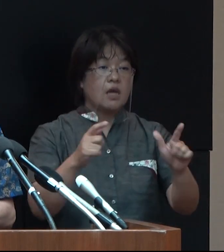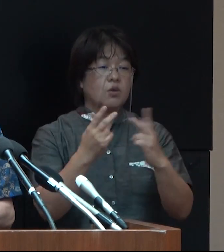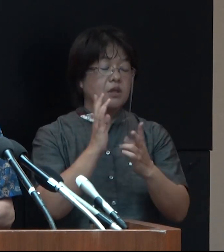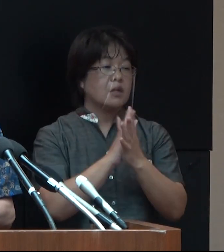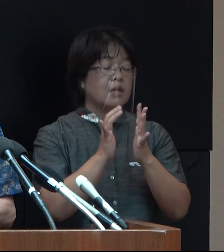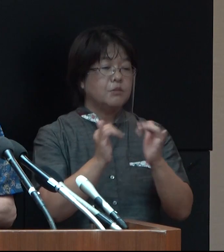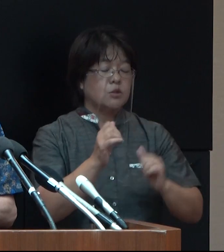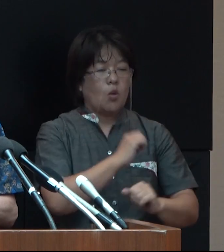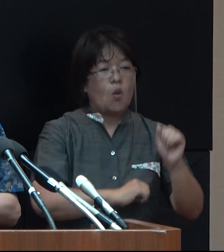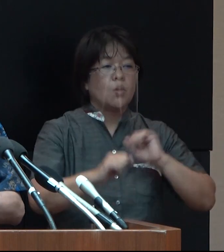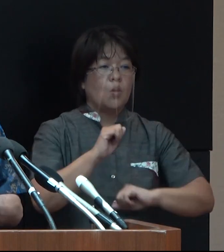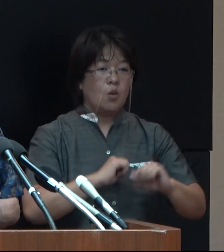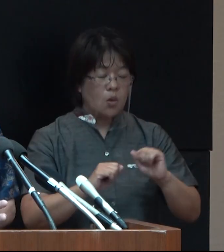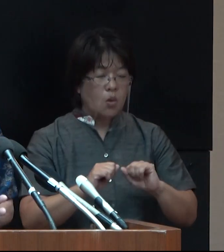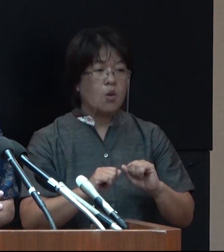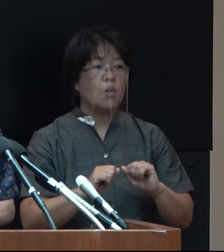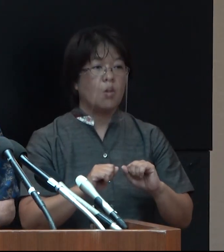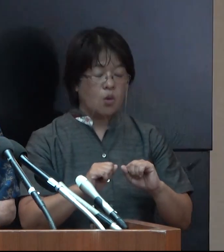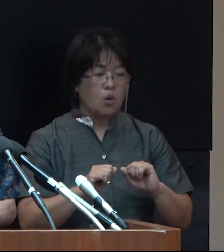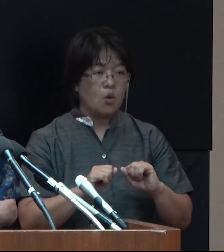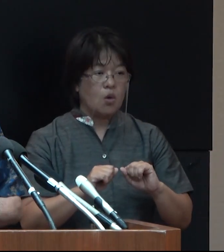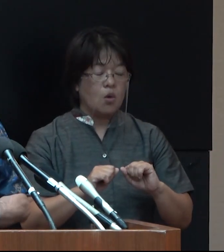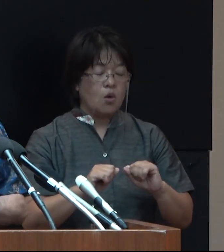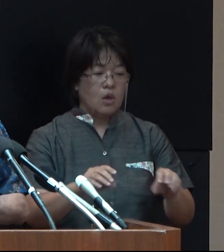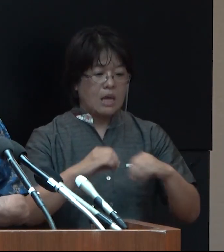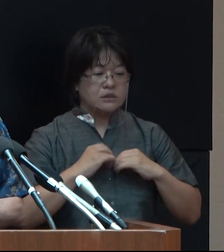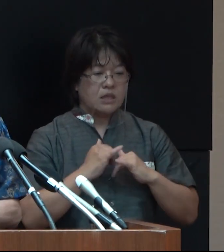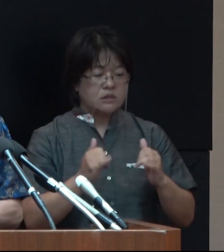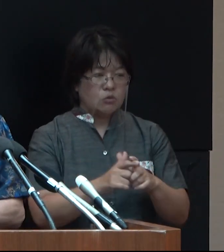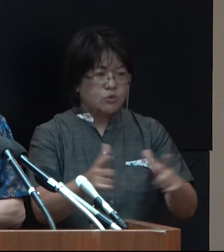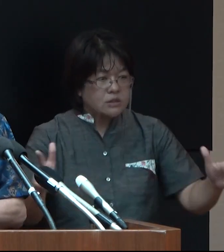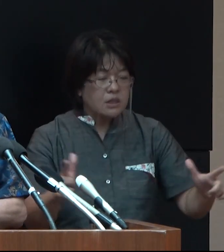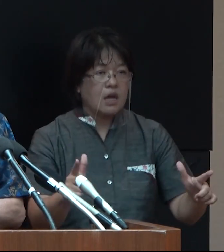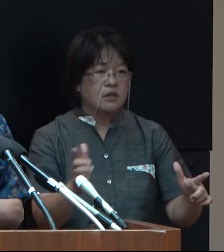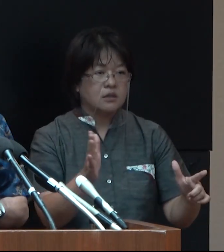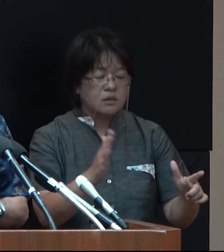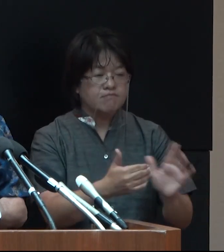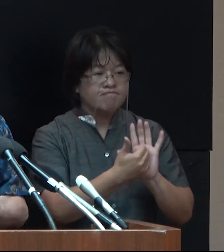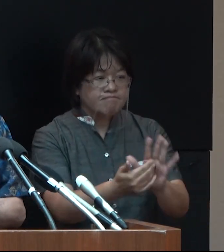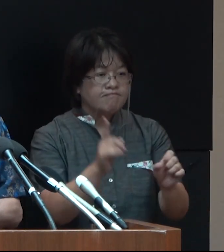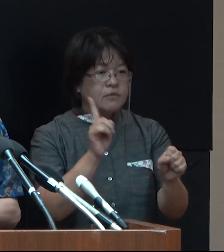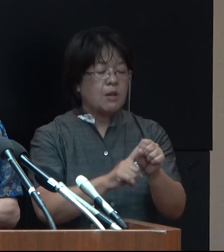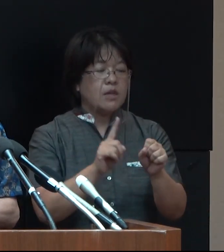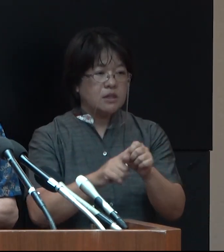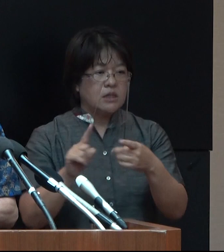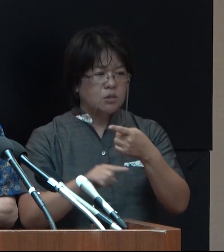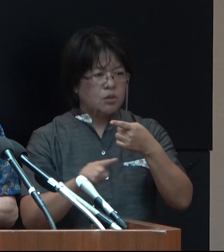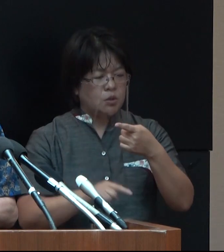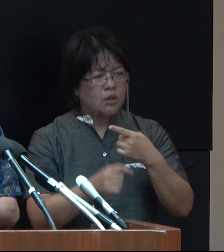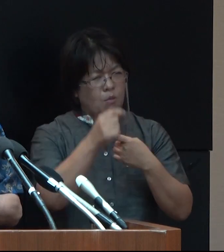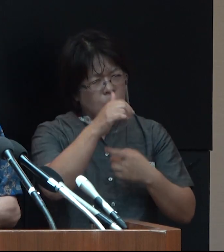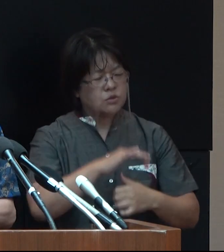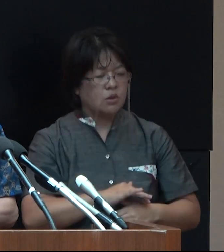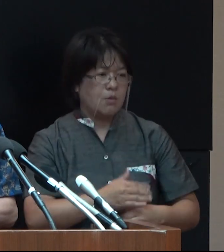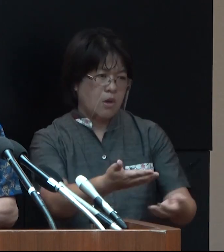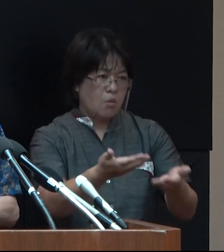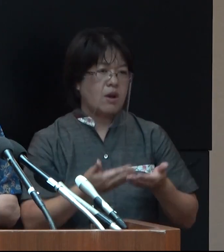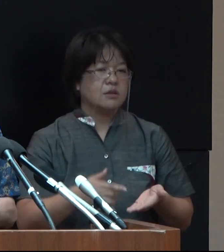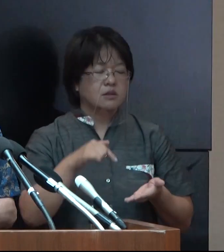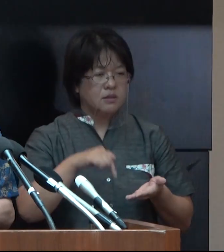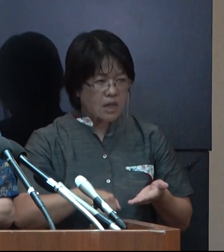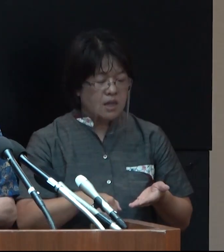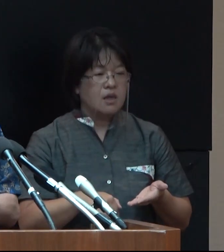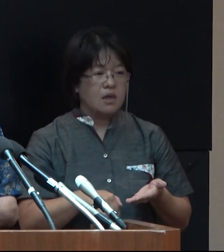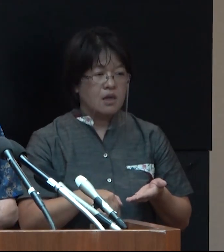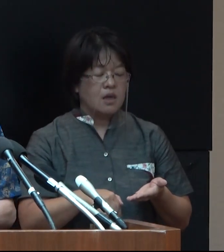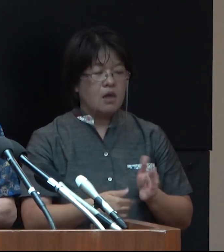行動をやはり広げないためにもう一度お一人お一人が少し我慢をしていただいて、その代わりみんなで広げ